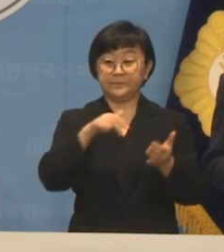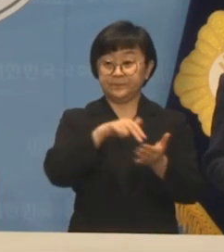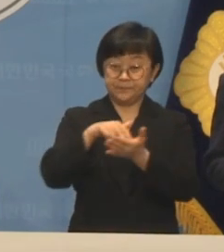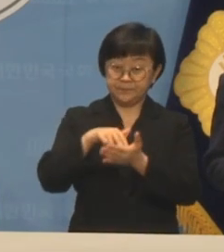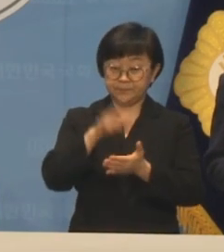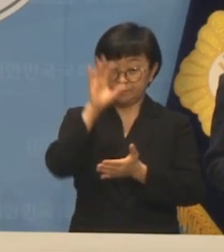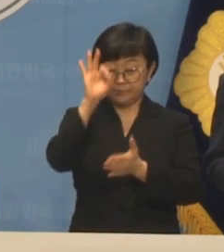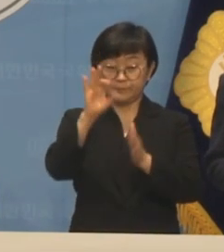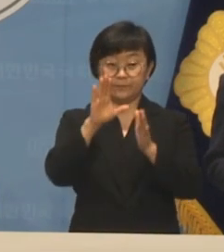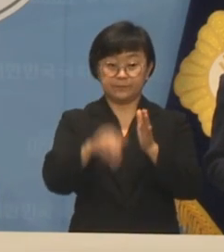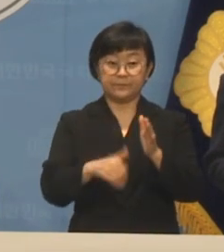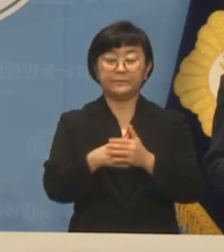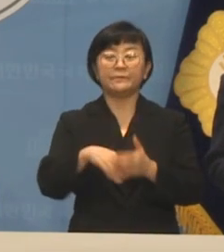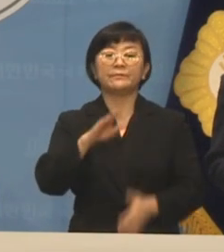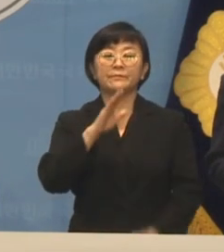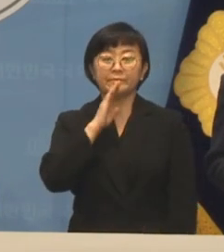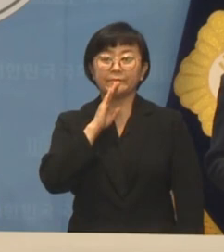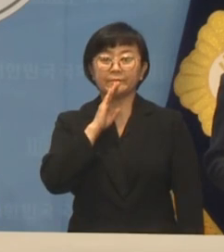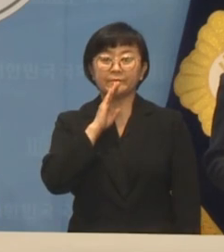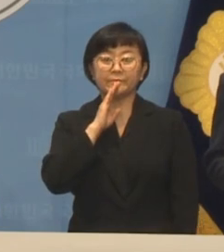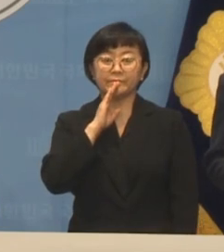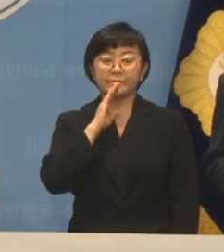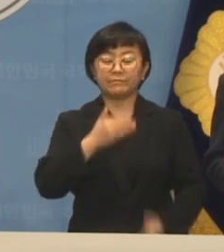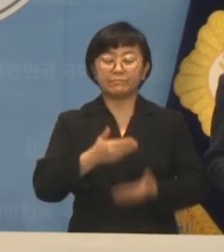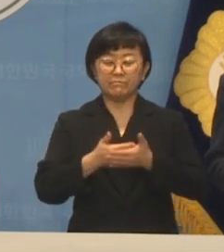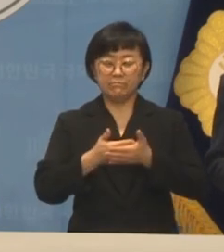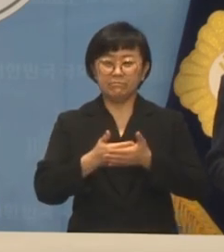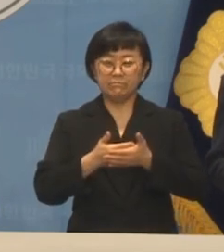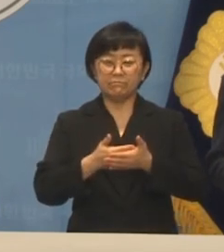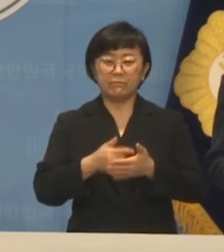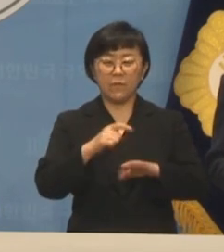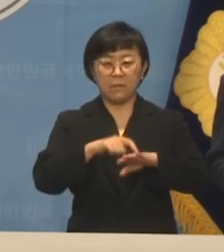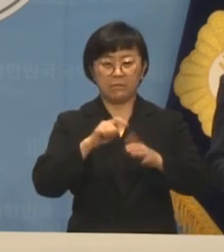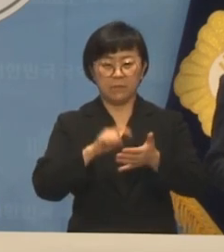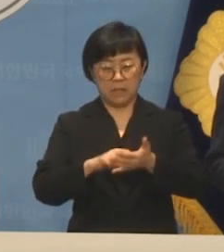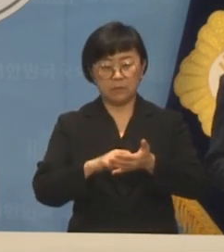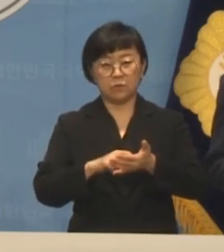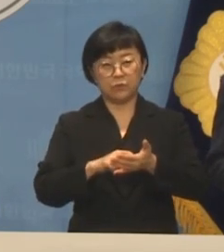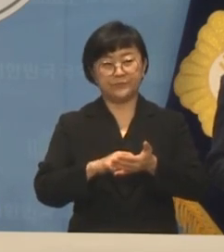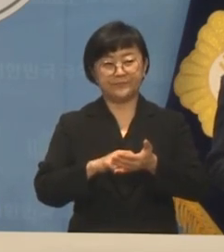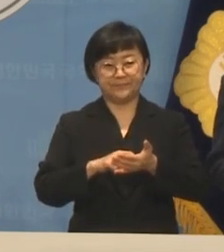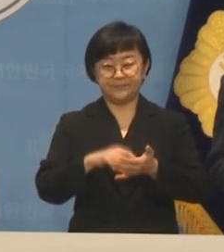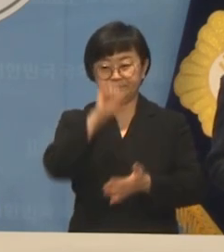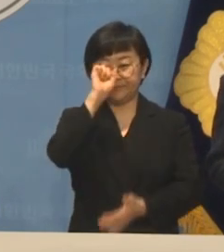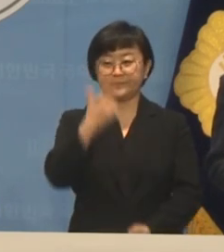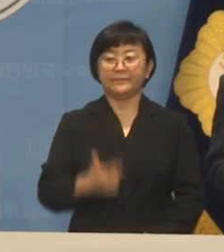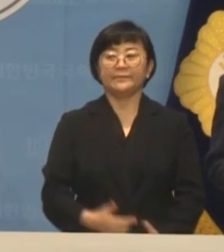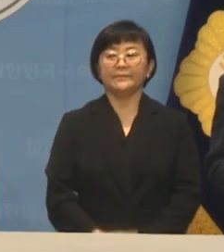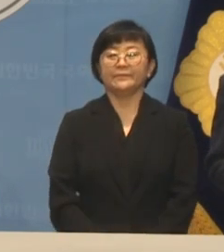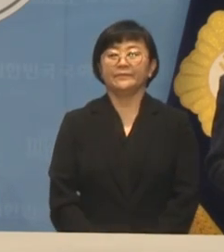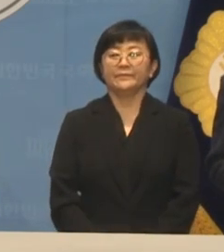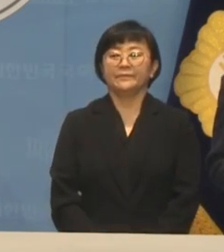생각하면 정말 무거운 마음을 금할 수 없다는 말씀을 먼저 드립니다.